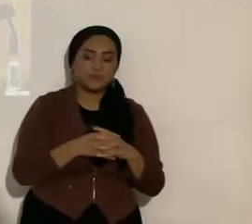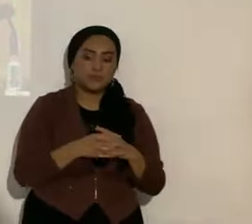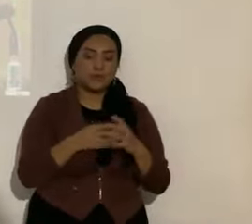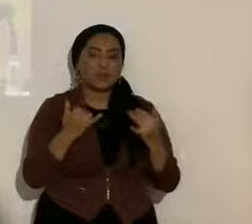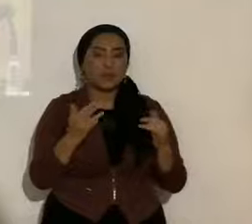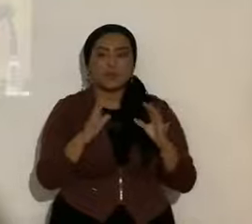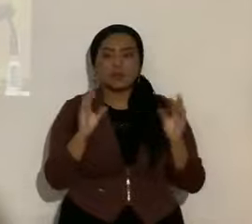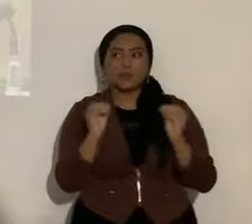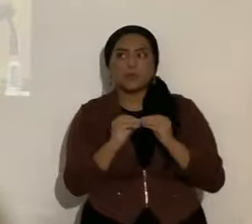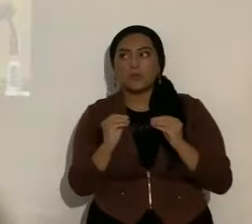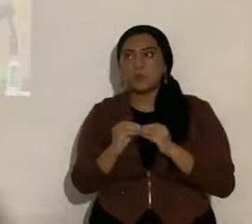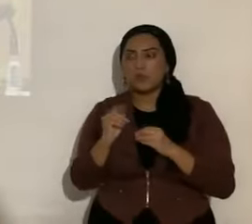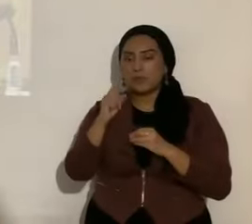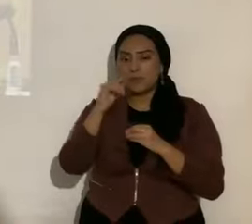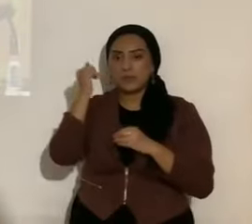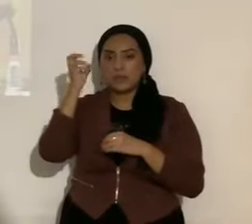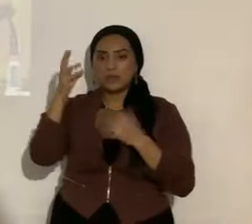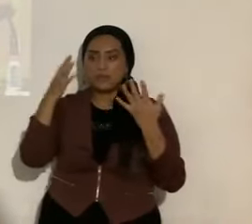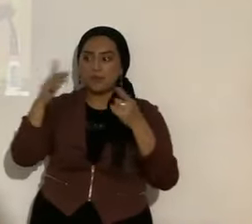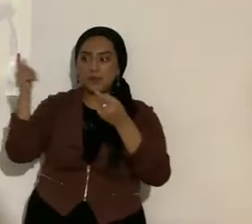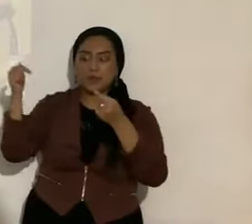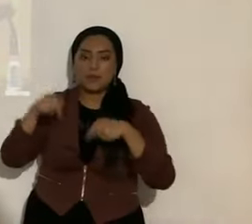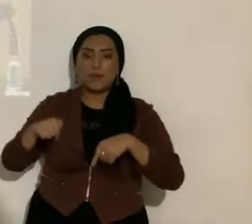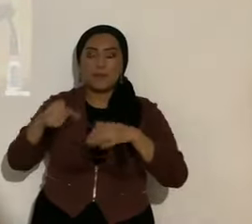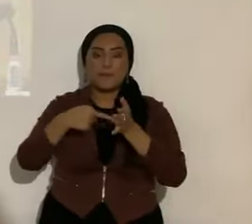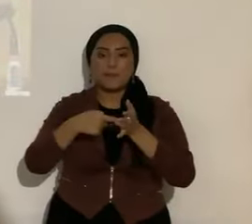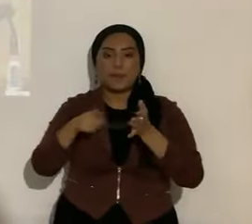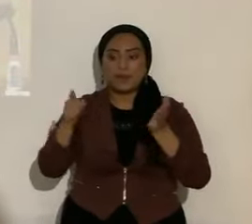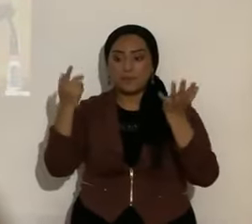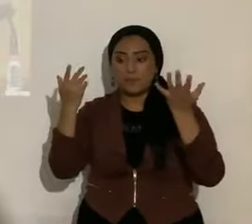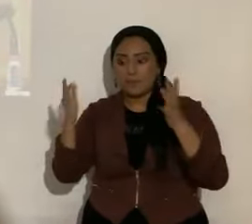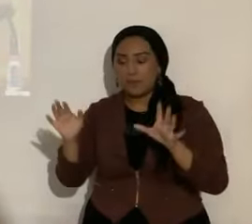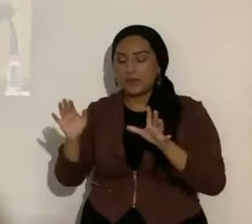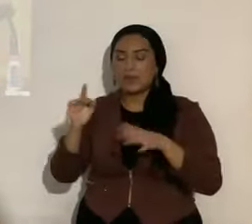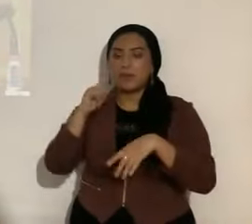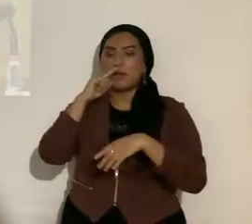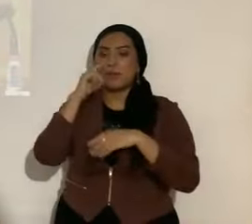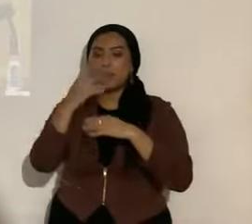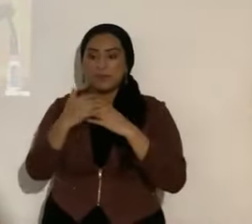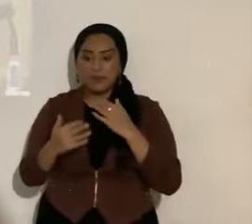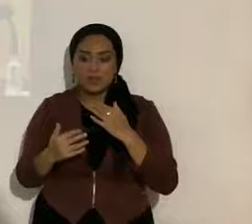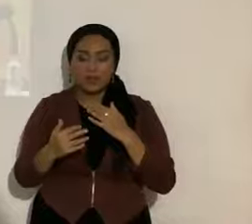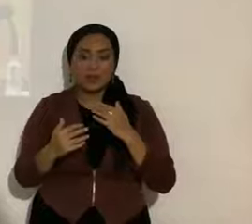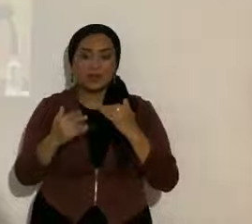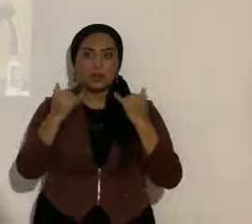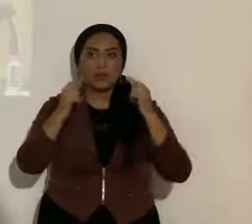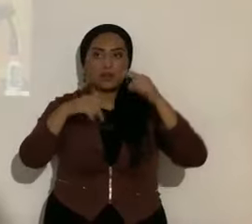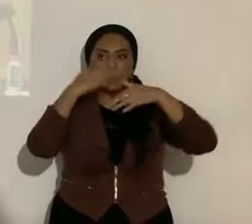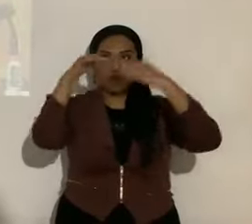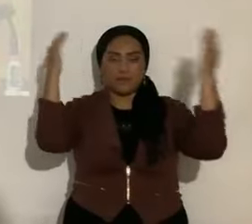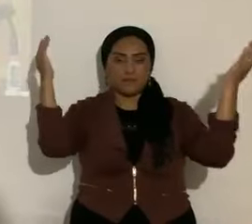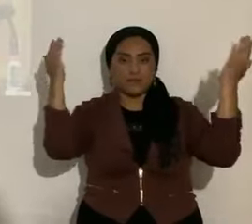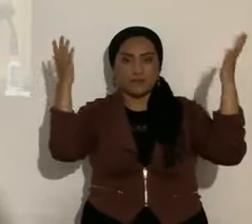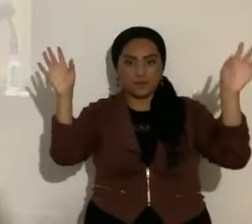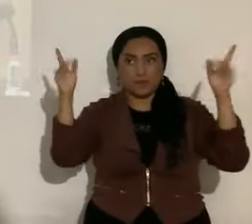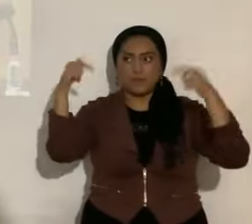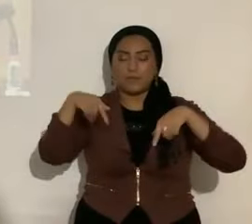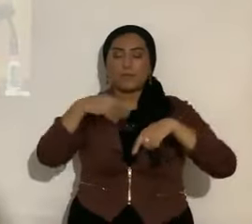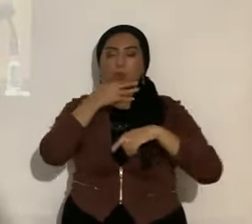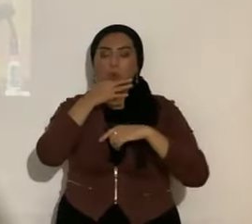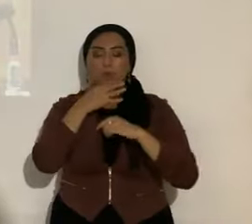Ya no, porque ya vino Yahshua, pagó el precio, dio su sangre y Él está en el cielo. Y Él ya